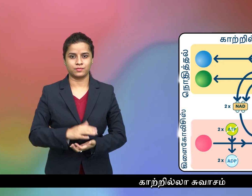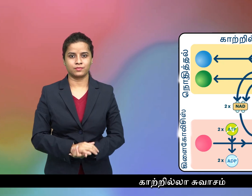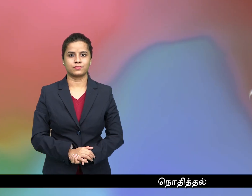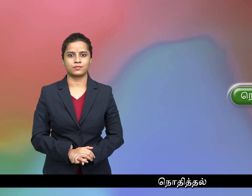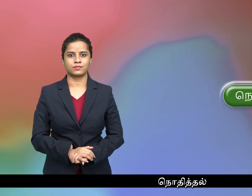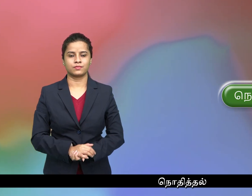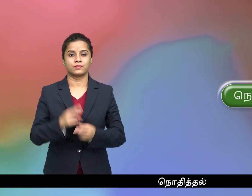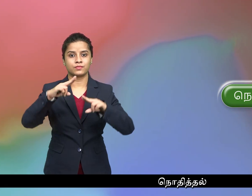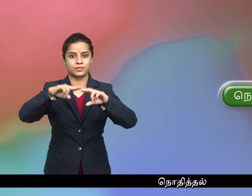நொதித்தல்,